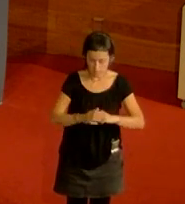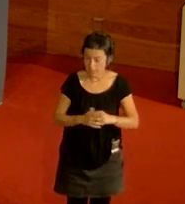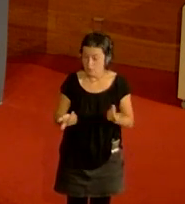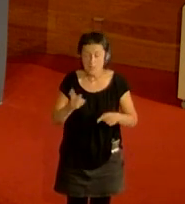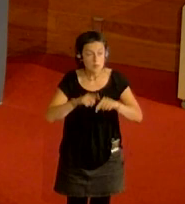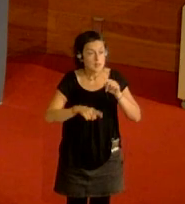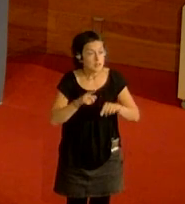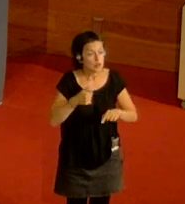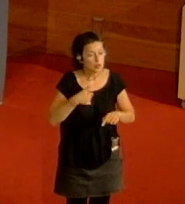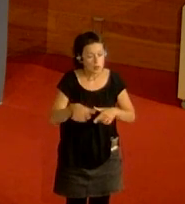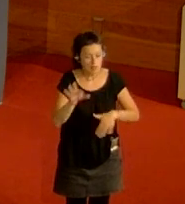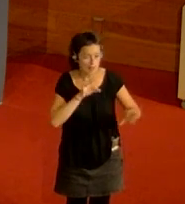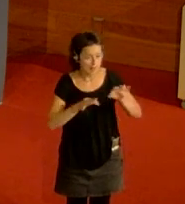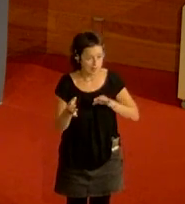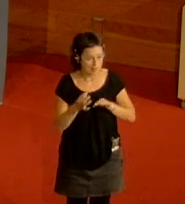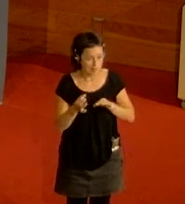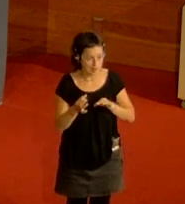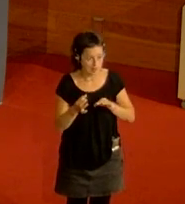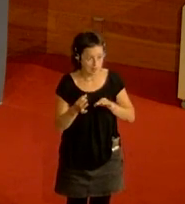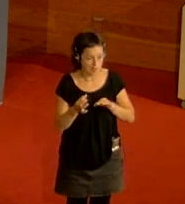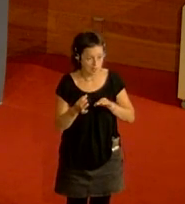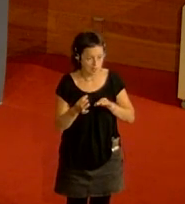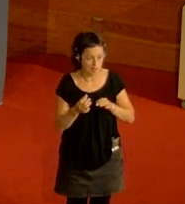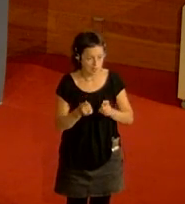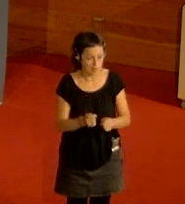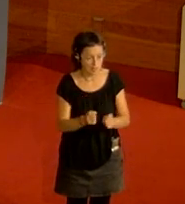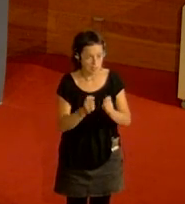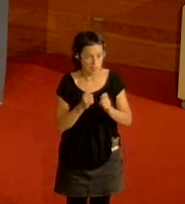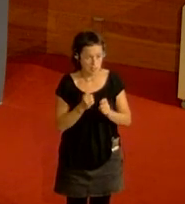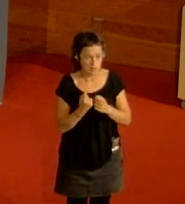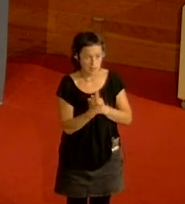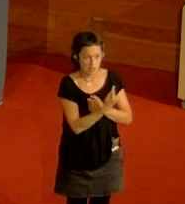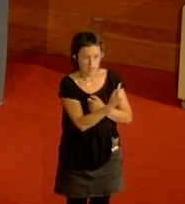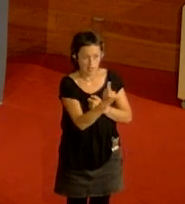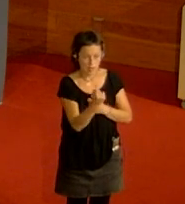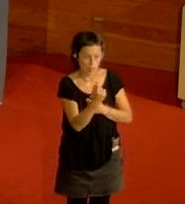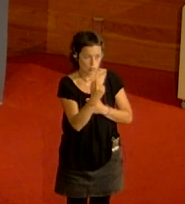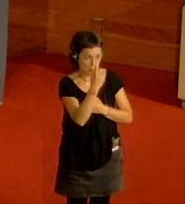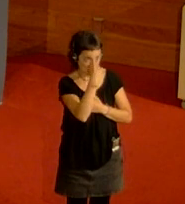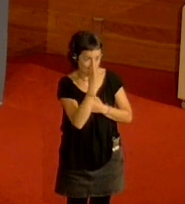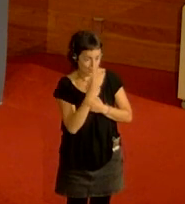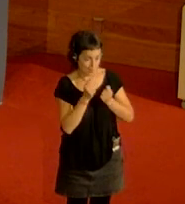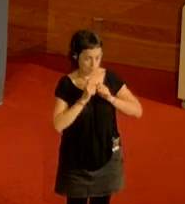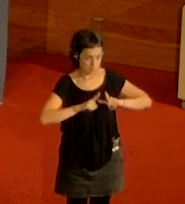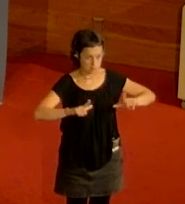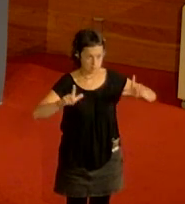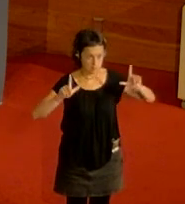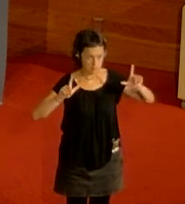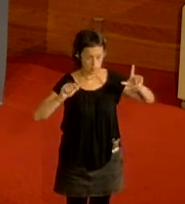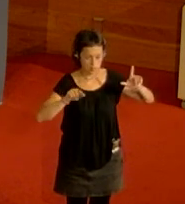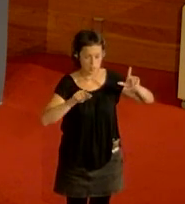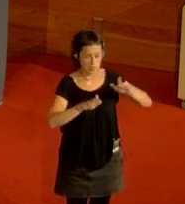hecho eh nos devuelve una imagen en la que cada uno de nosotros somos los protagonistas y en la que nos propone una